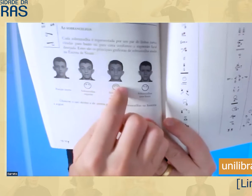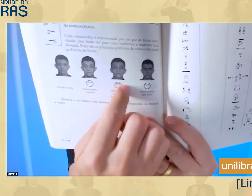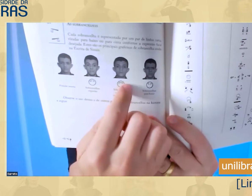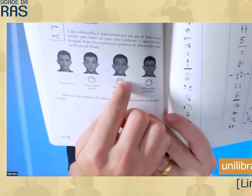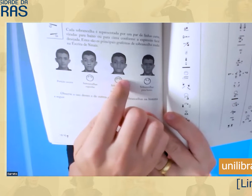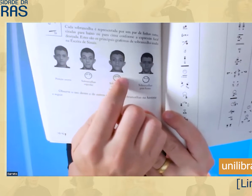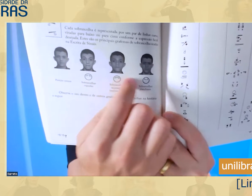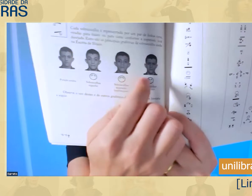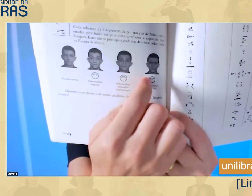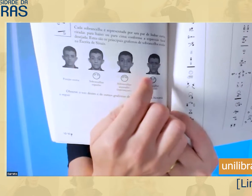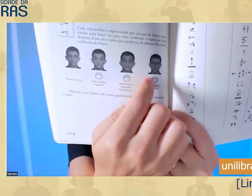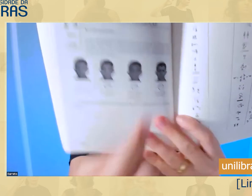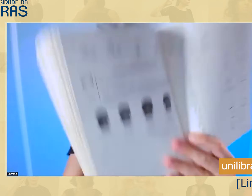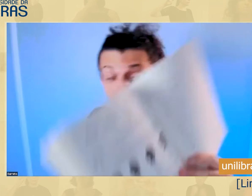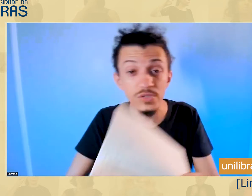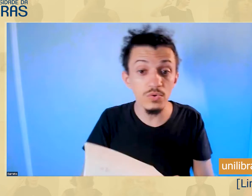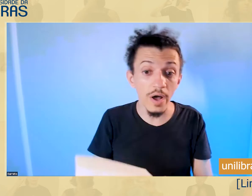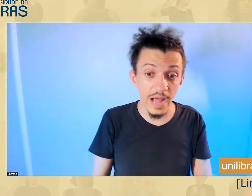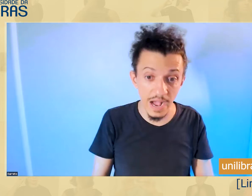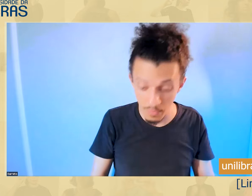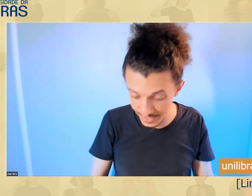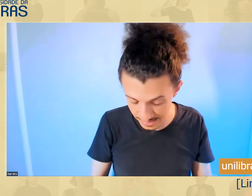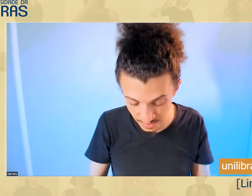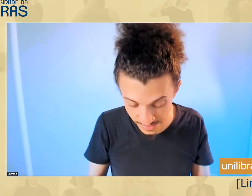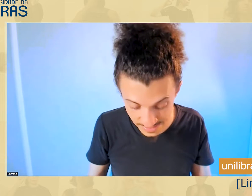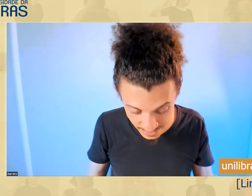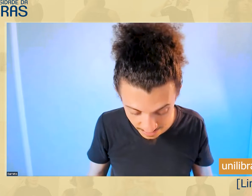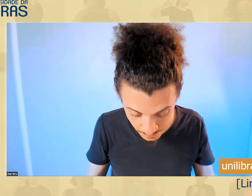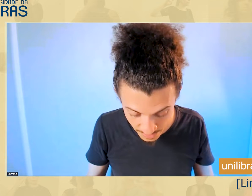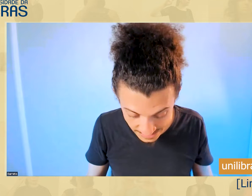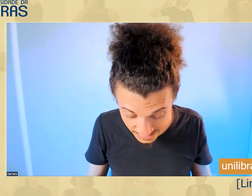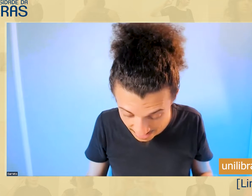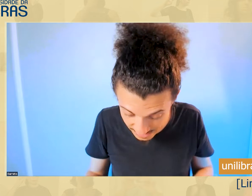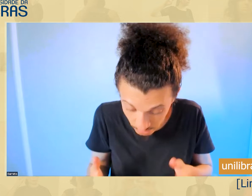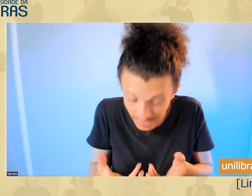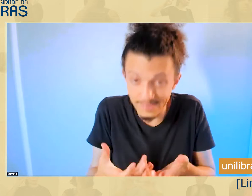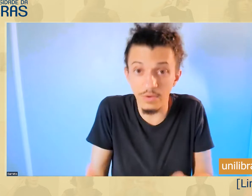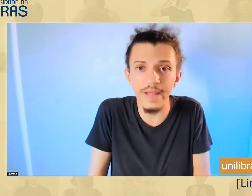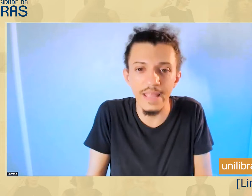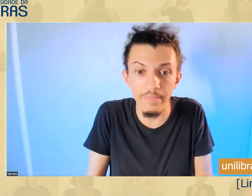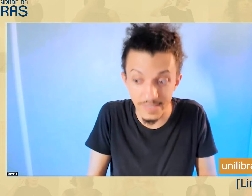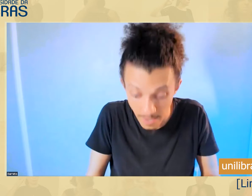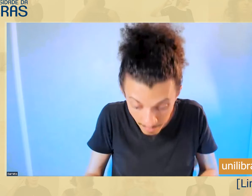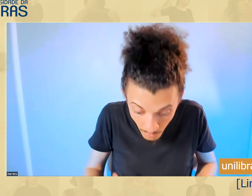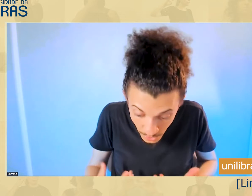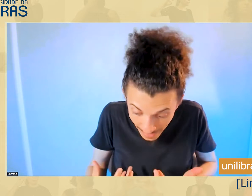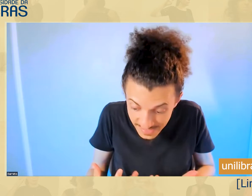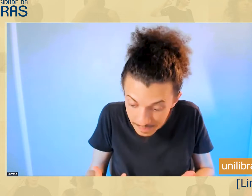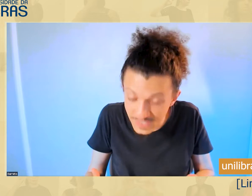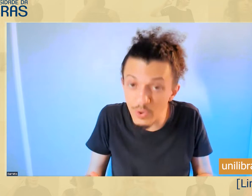percebe? E assim por diante. Então, isso torna a comunicação escrita, essa notação da Libras,